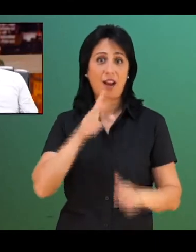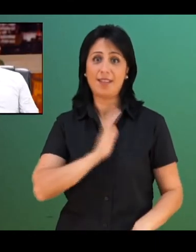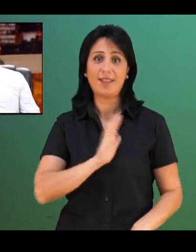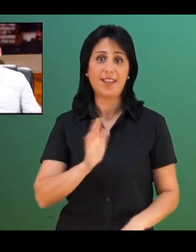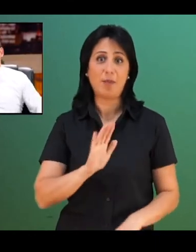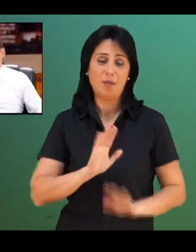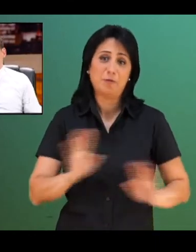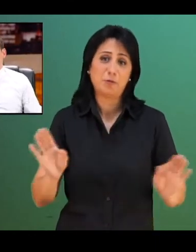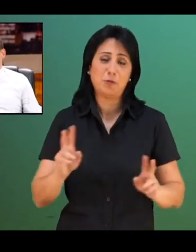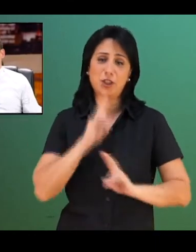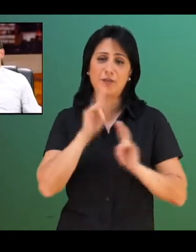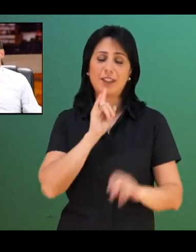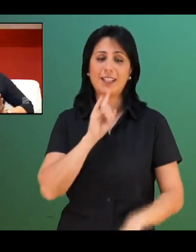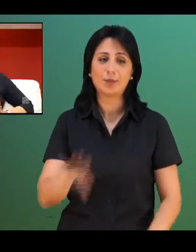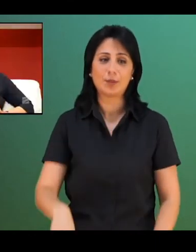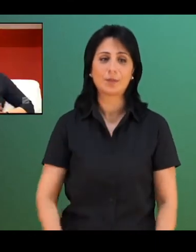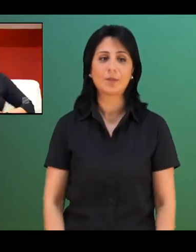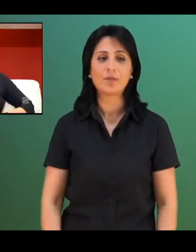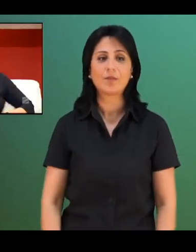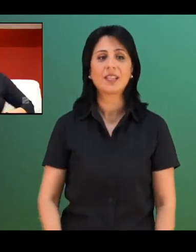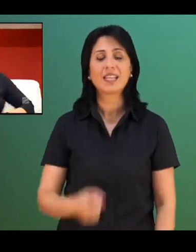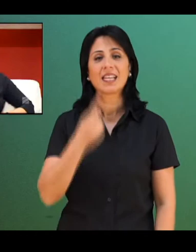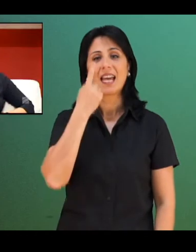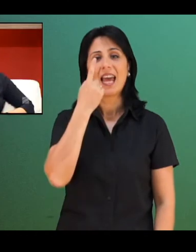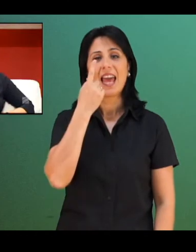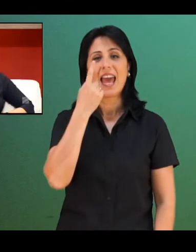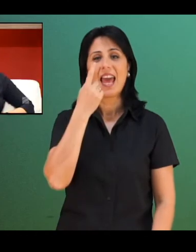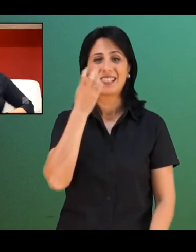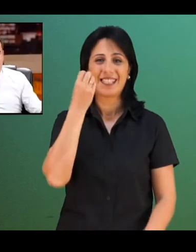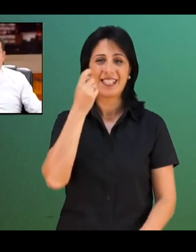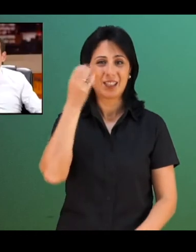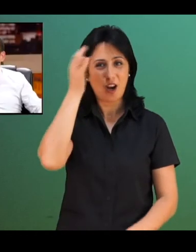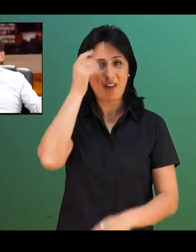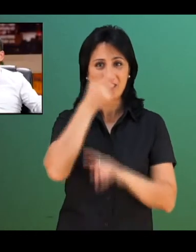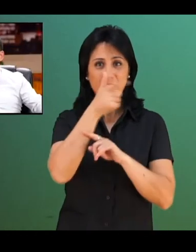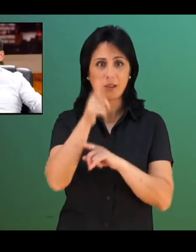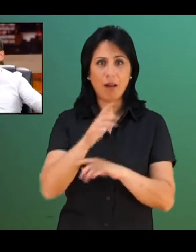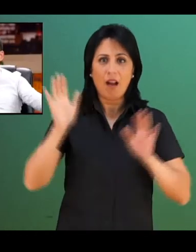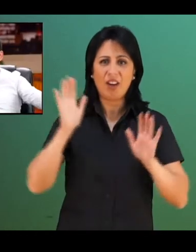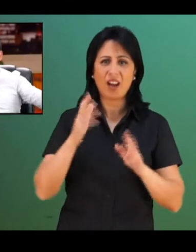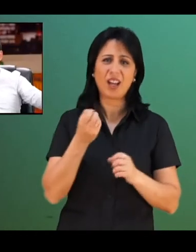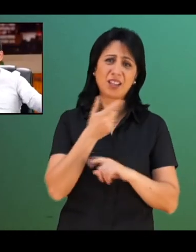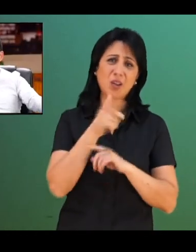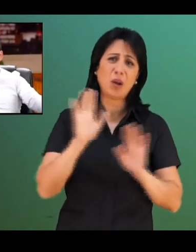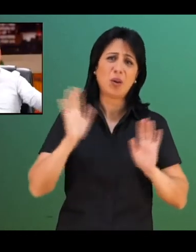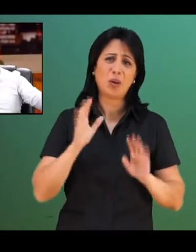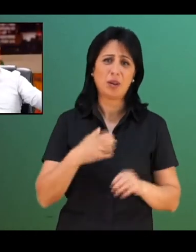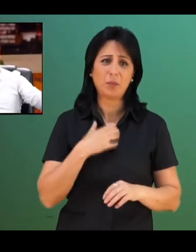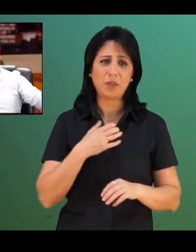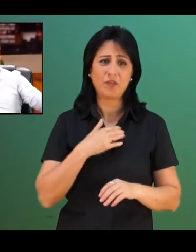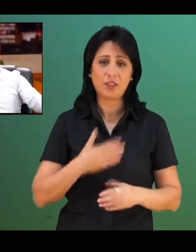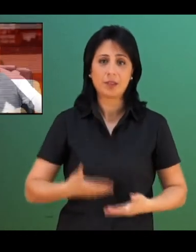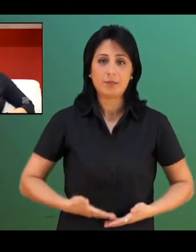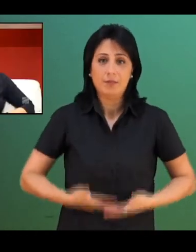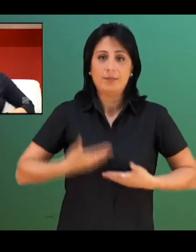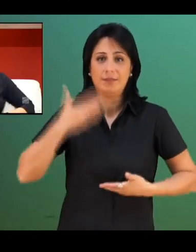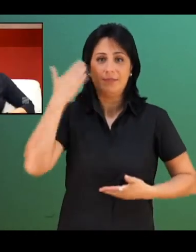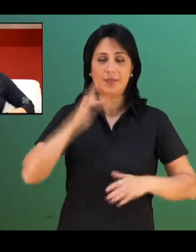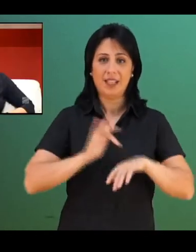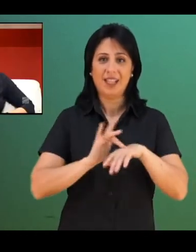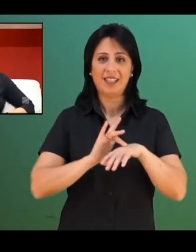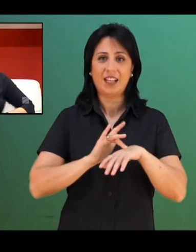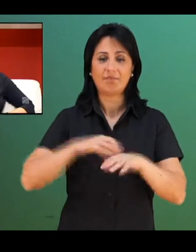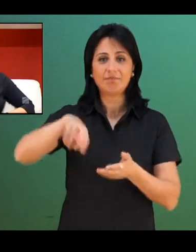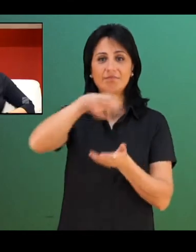კადრს გავიხსენებ ეს არის არაფერს არ უშვებ წელზე მოჩიშველი მამაკაცები რო ტანტალებდნენ იქ რიჭერის